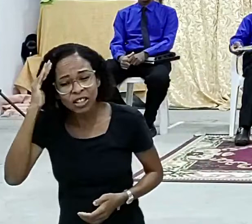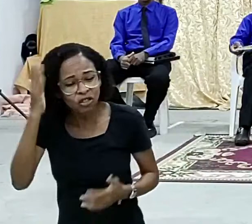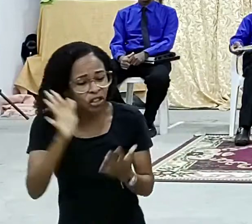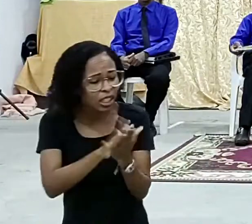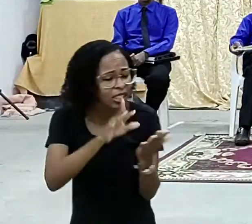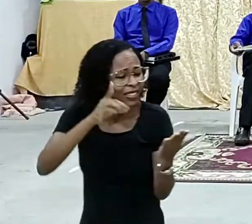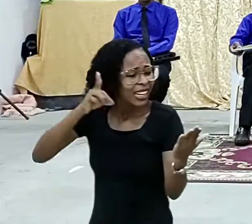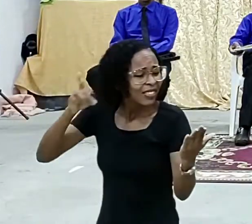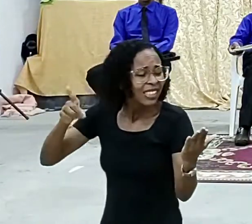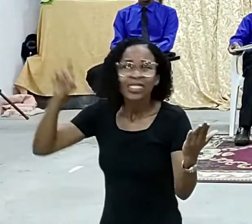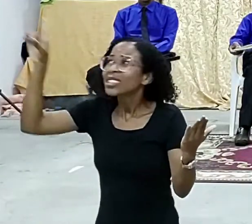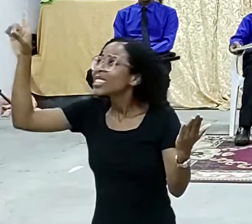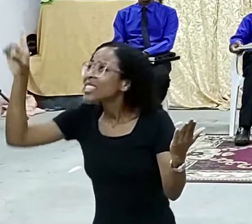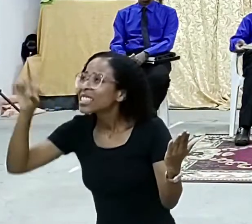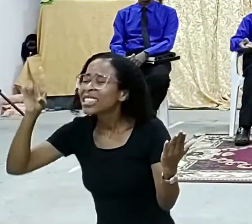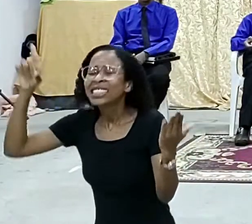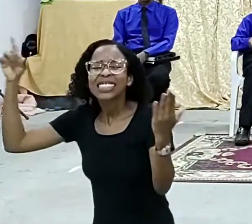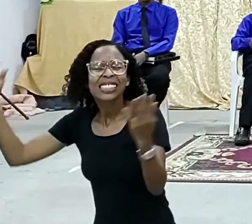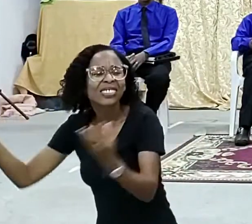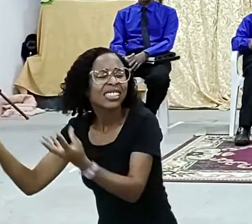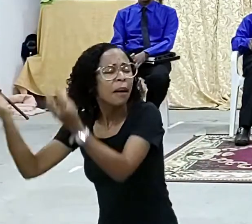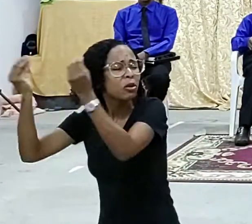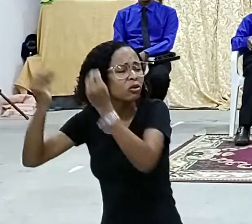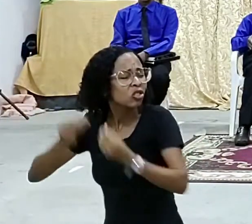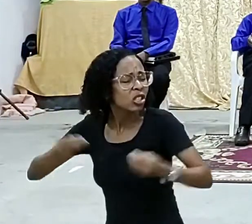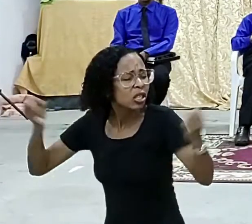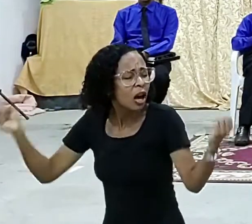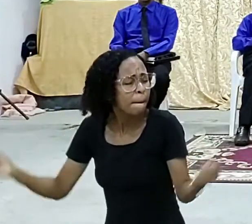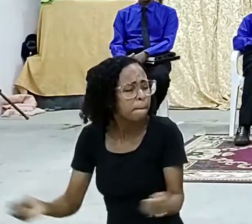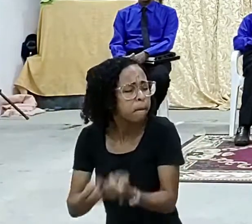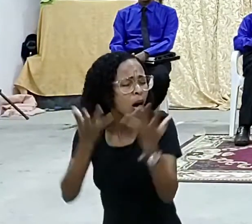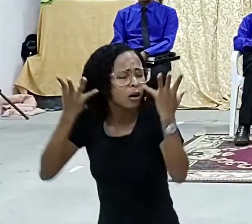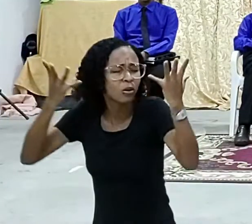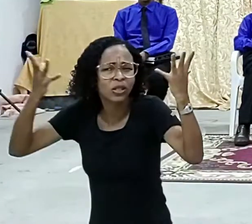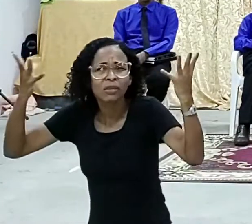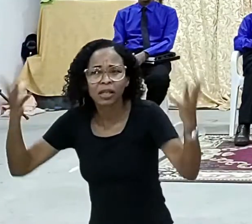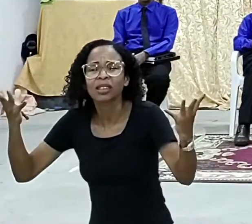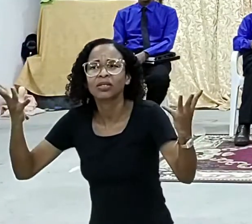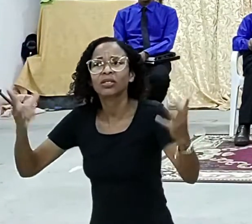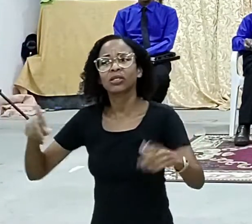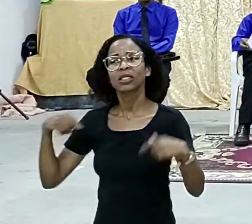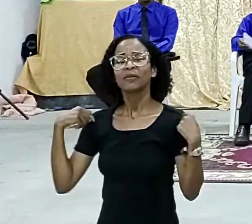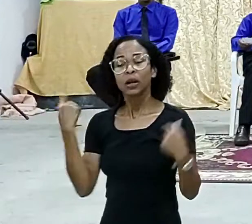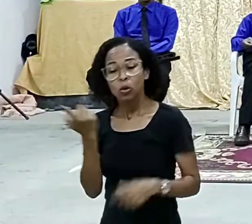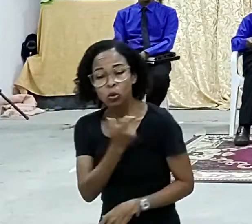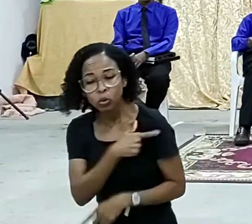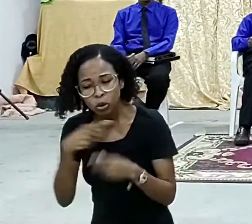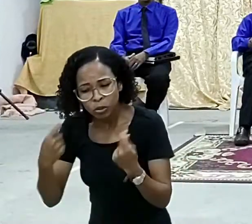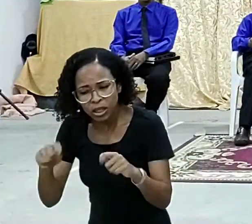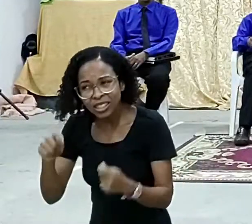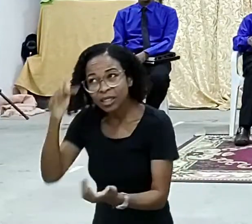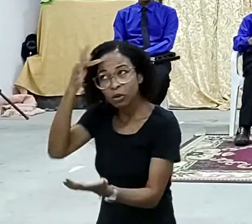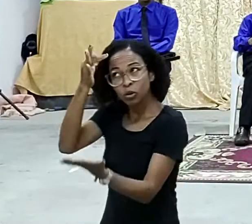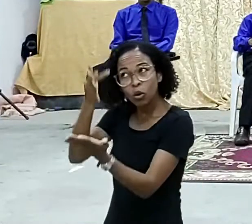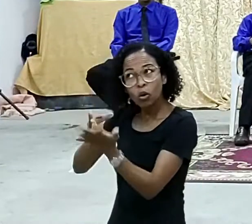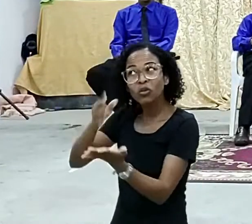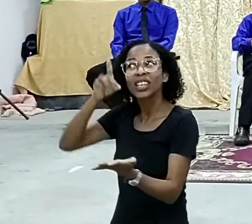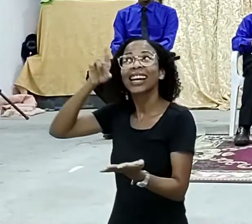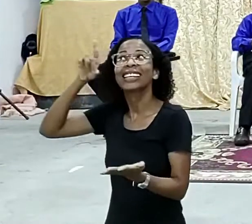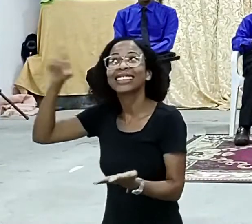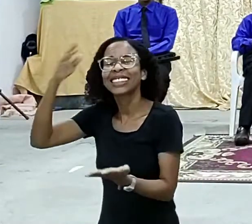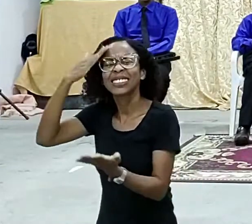coisas grandes. Basta eu e você estar na posição, esperar no Senhor, confiar no